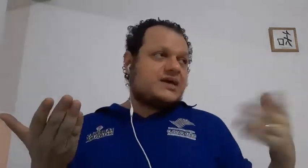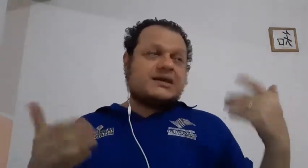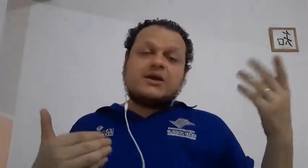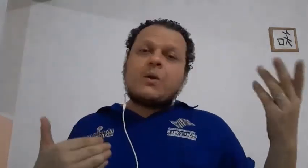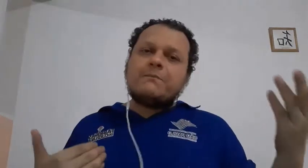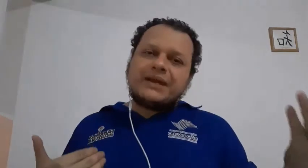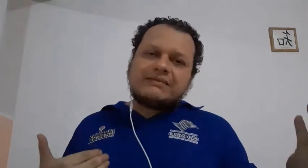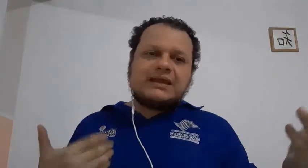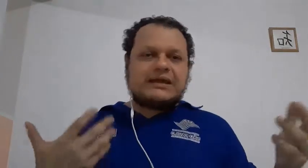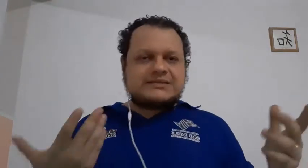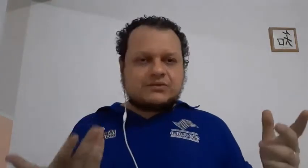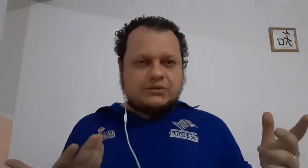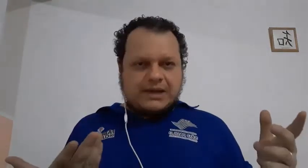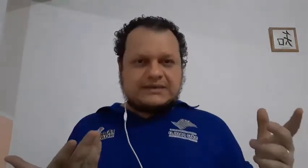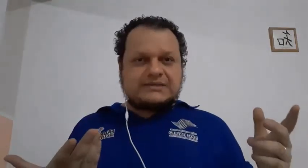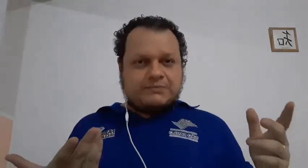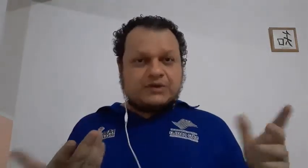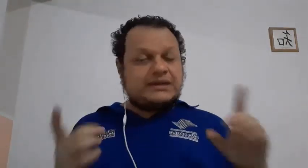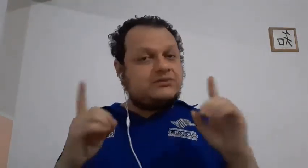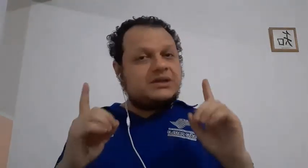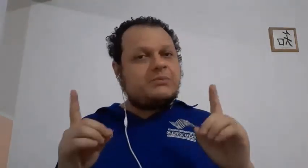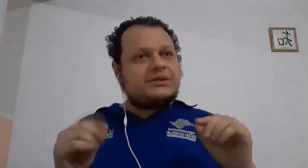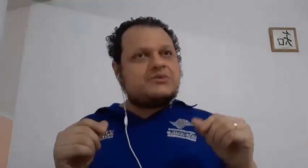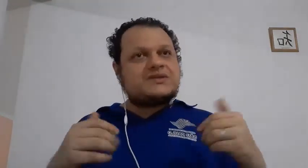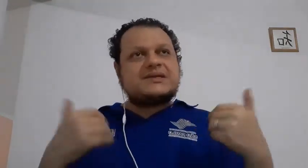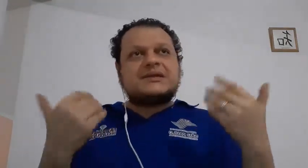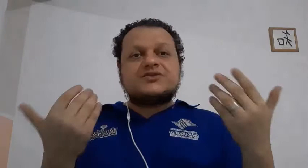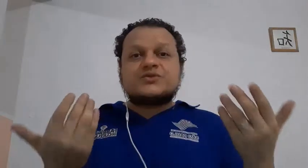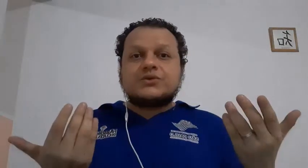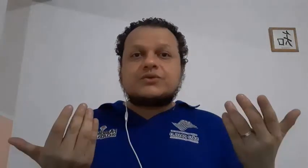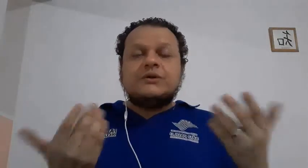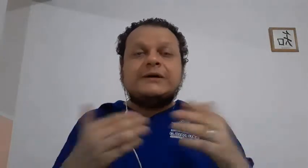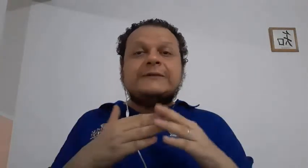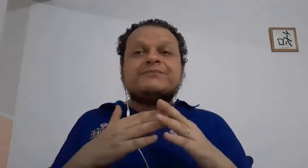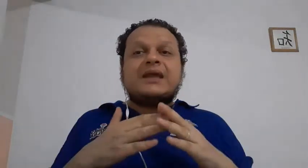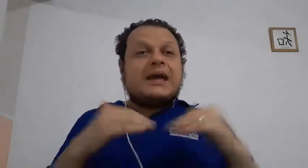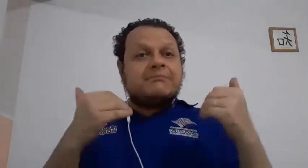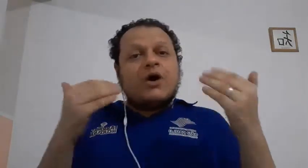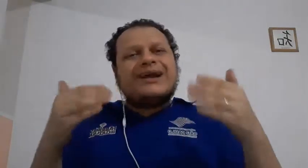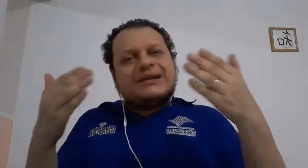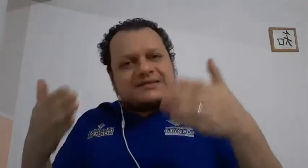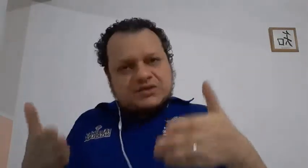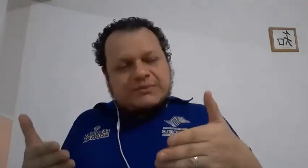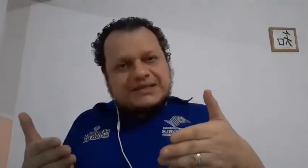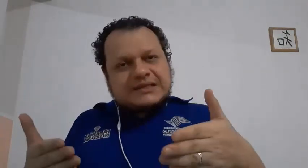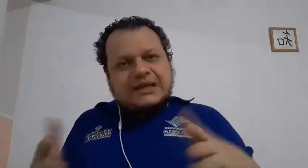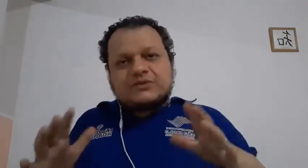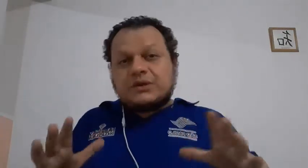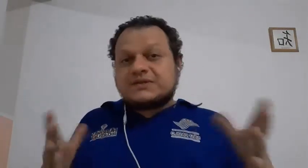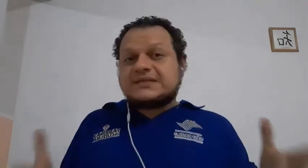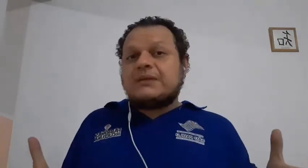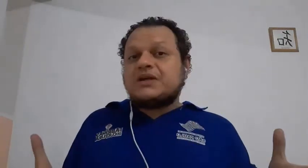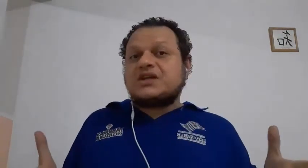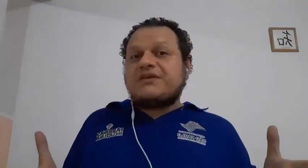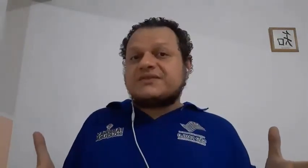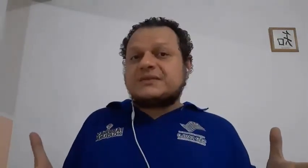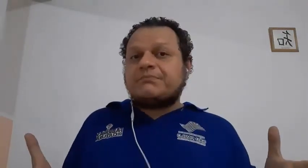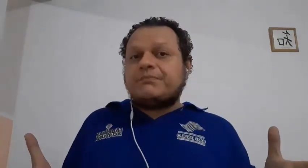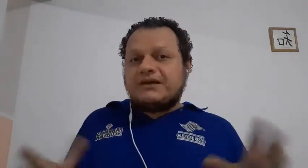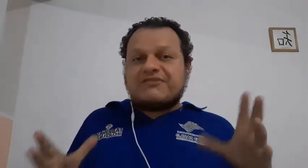aqui compreendê-las e tudo mais. Portanto, não podemos dizer que surdo, né, embora ele seja brasileiro, não necessariamente ele vai